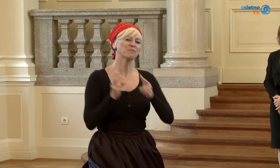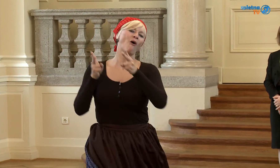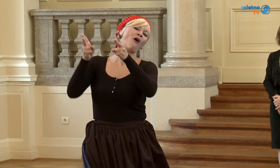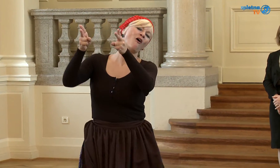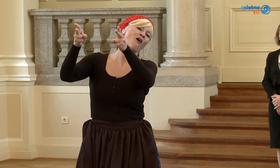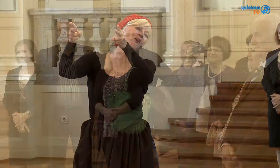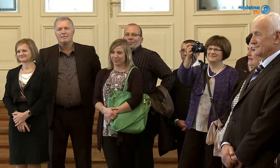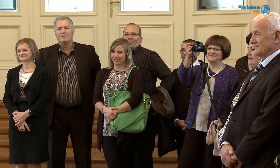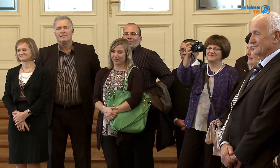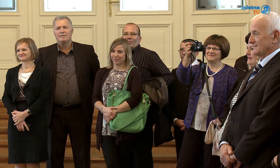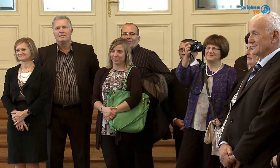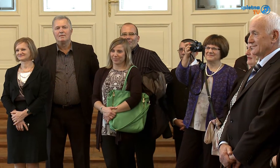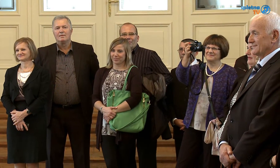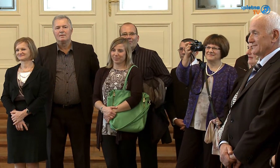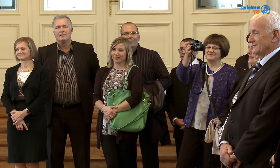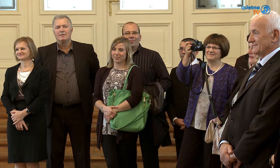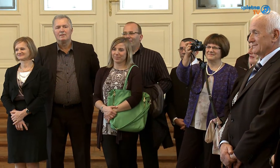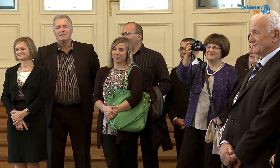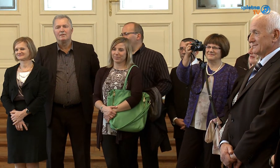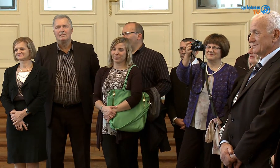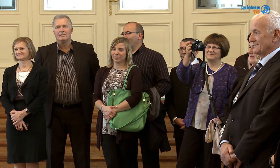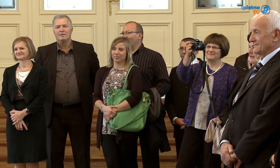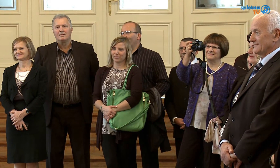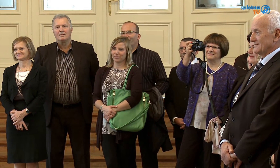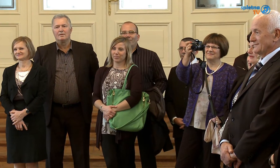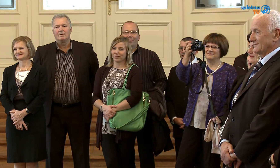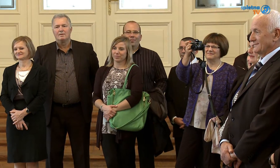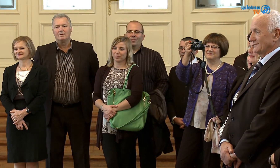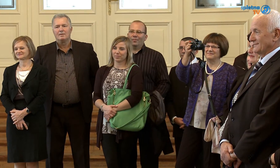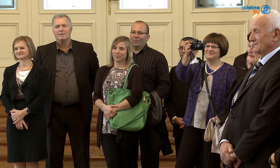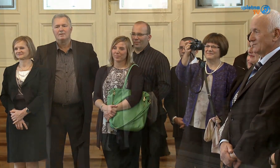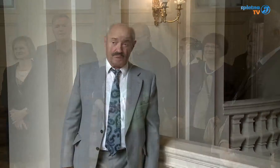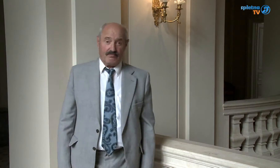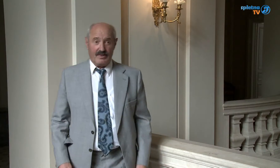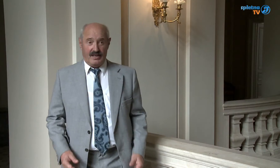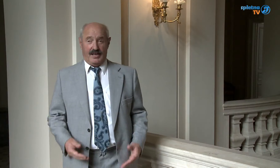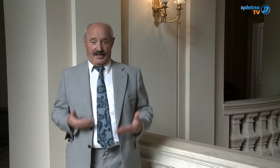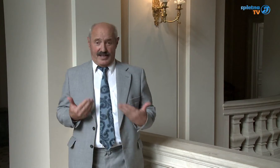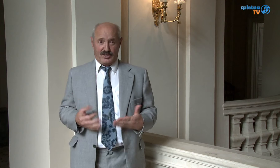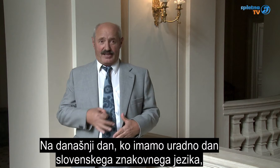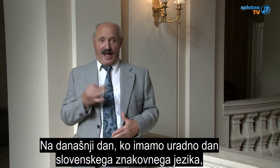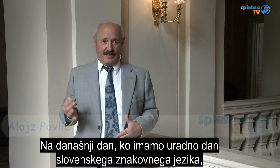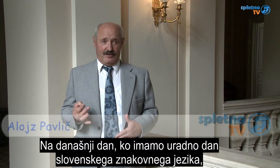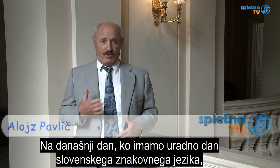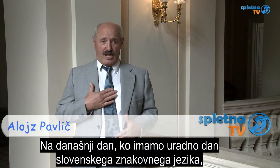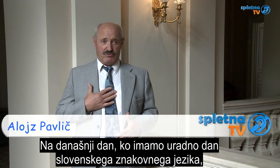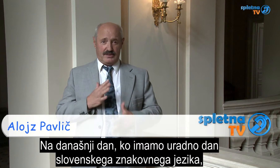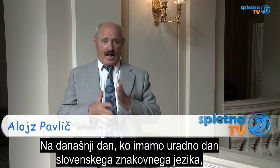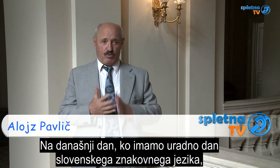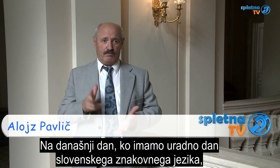Šuštarski most, desno na stari kraj, o spomine po mladosti.